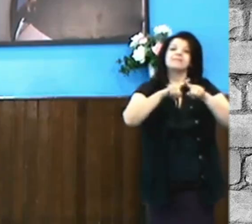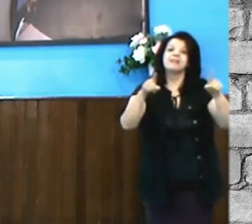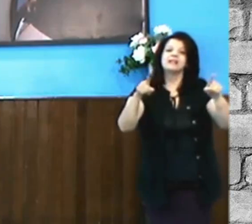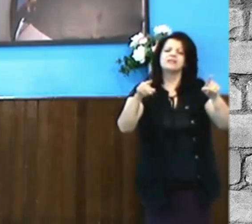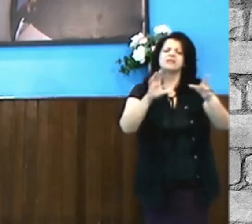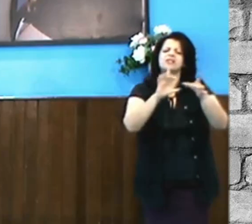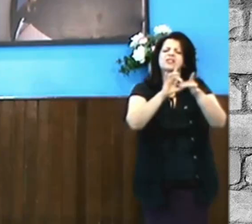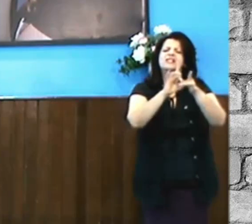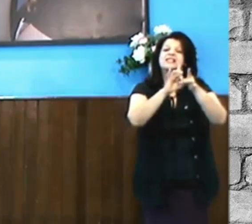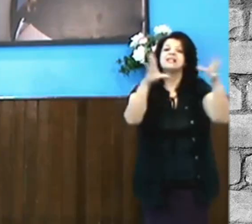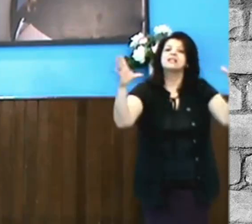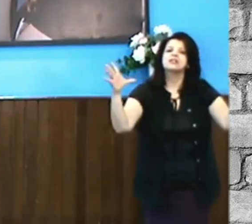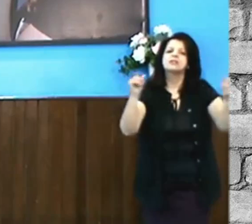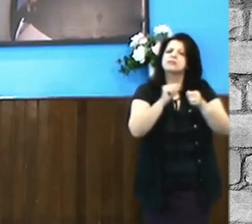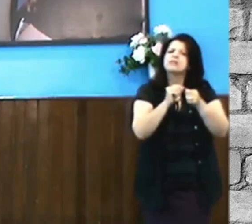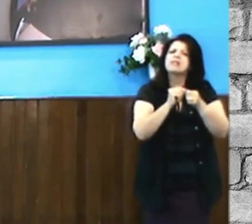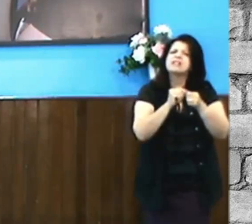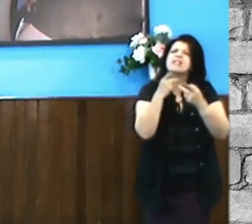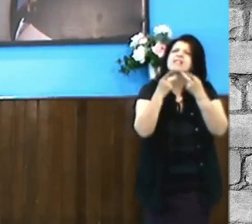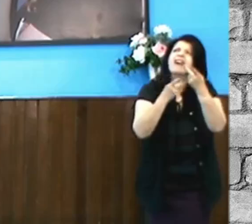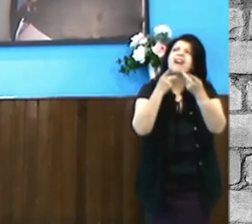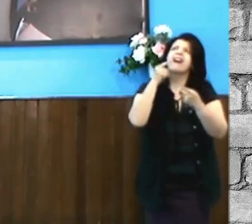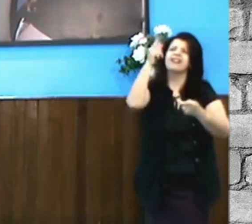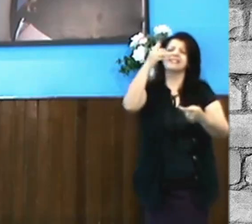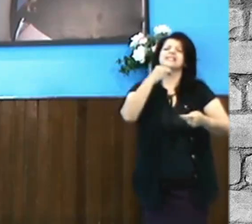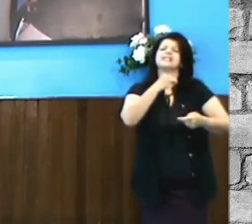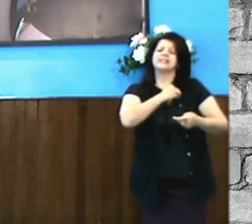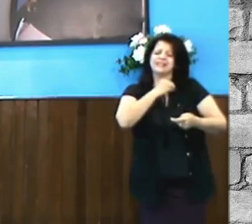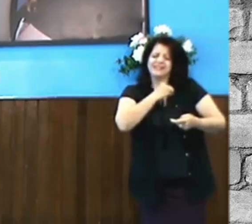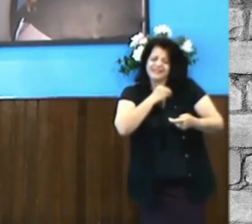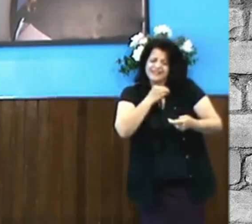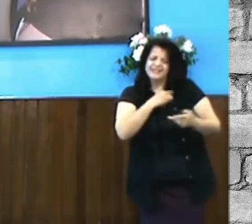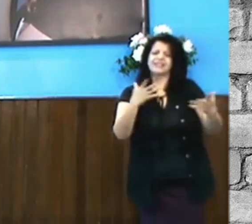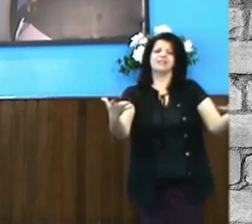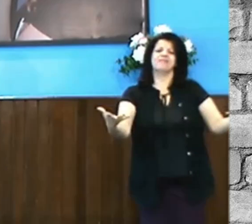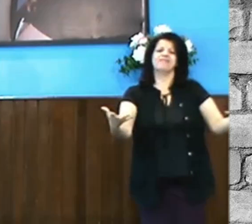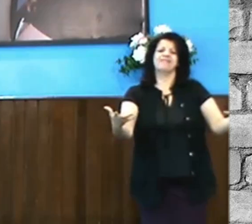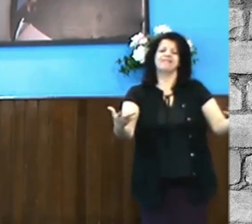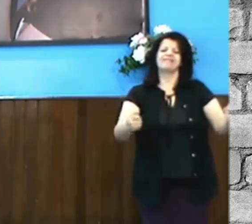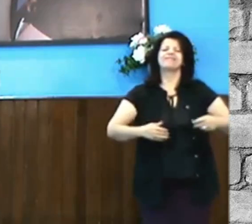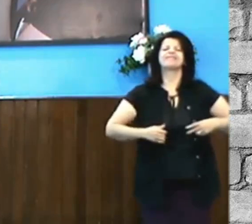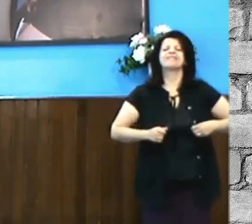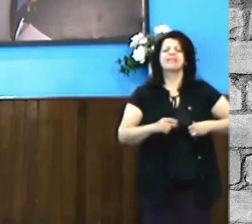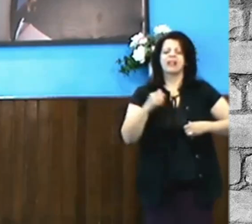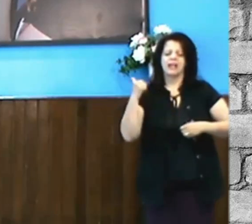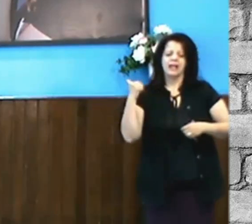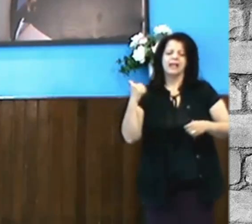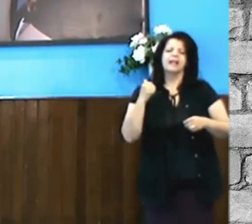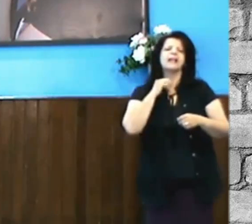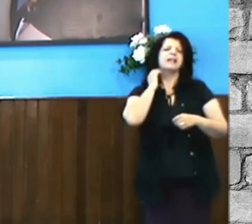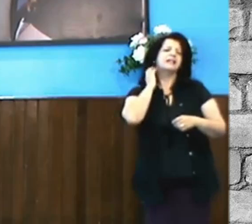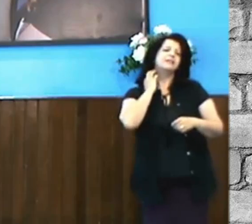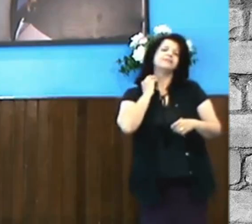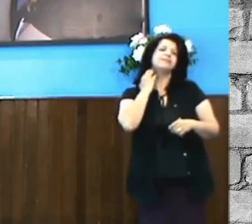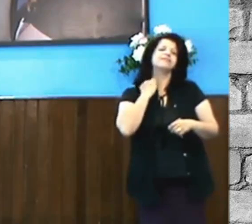deixando de fazer. Não estão naquelas que nós não temos por outro lado, mas às vezes naquelas que estão sobrando. Eu escrevi, muitos irmãos da igreja compartilharam